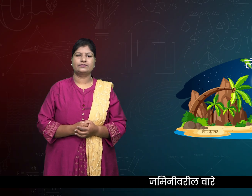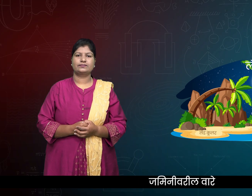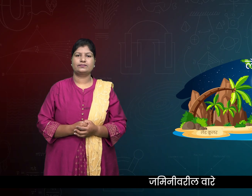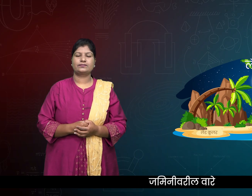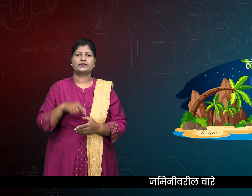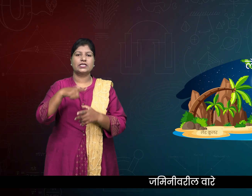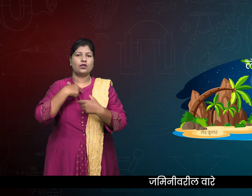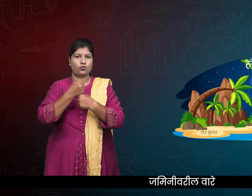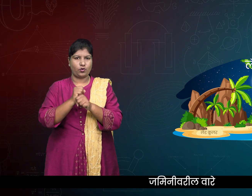जमिनीवरील वारे